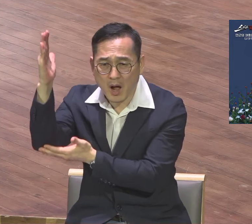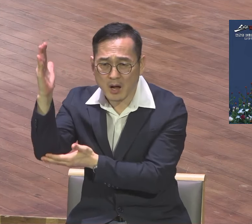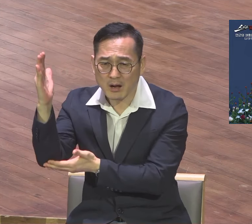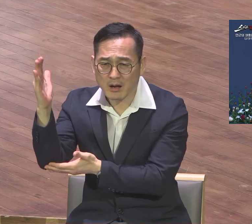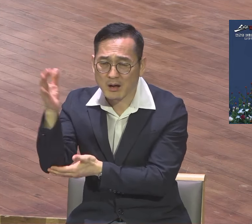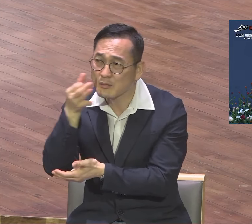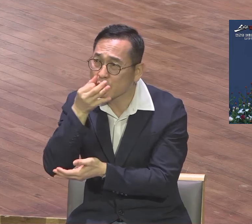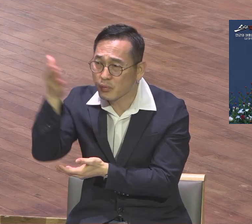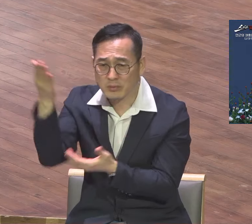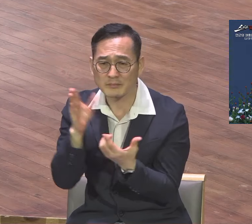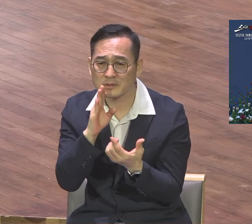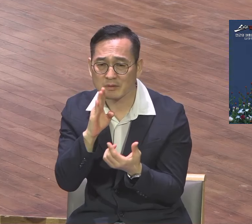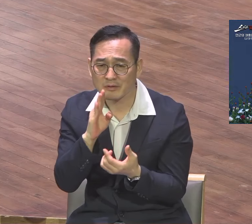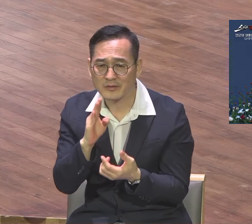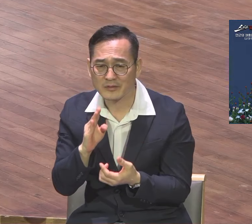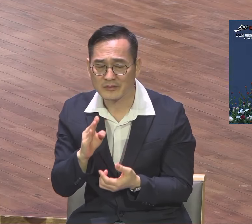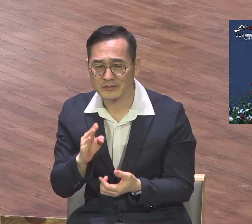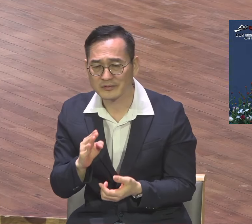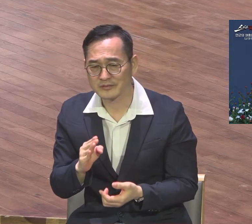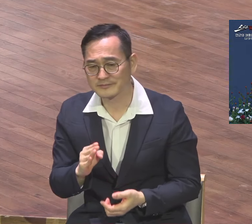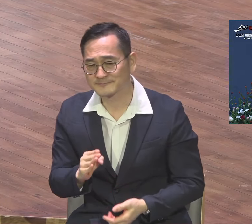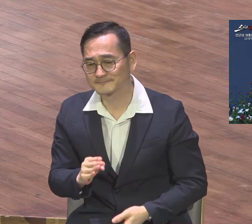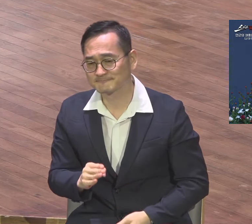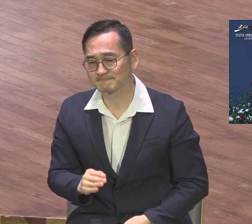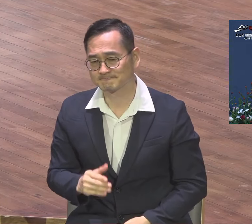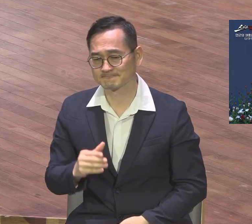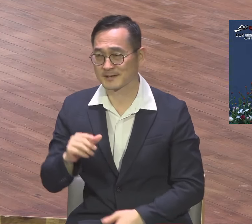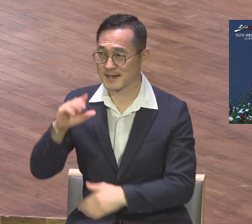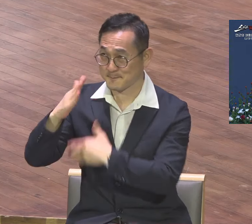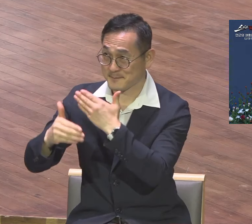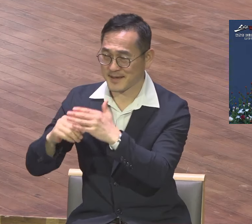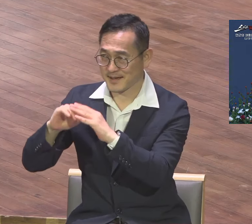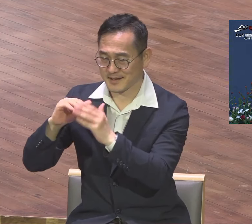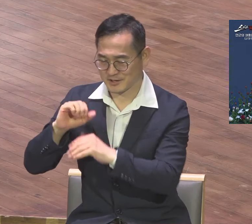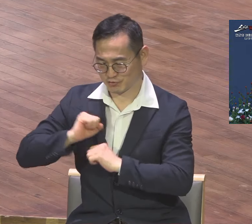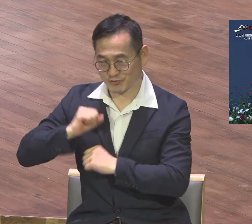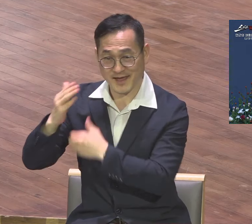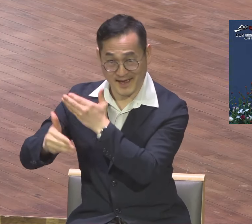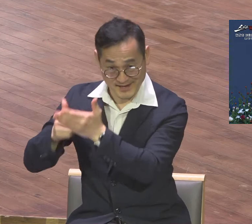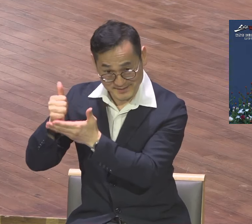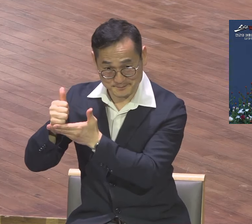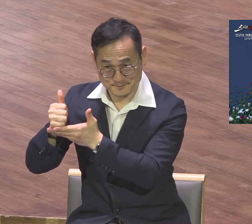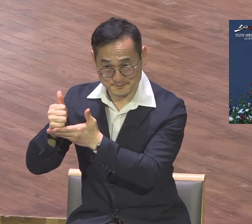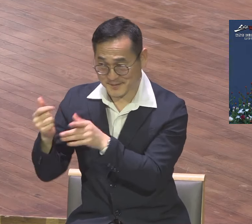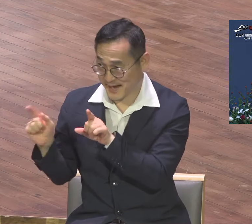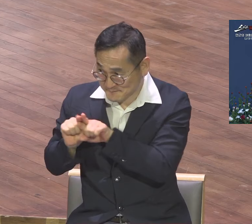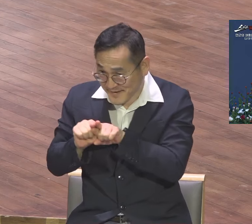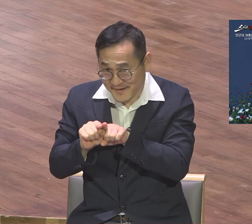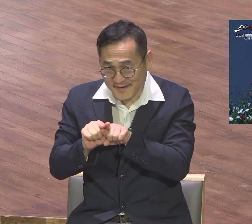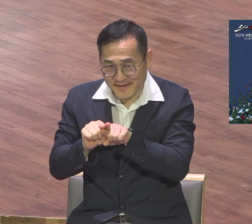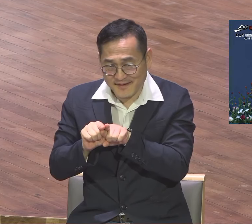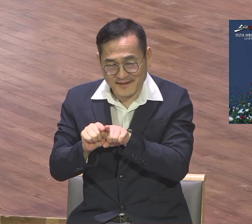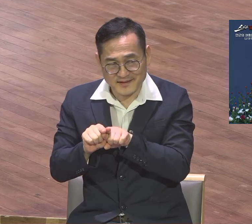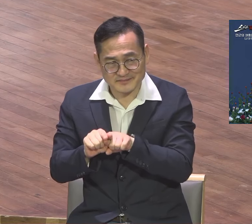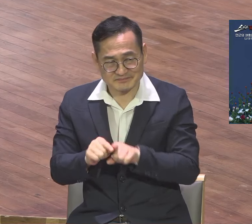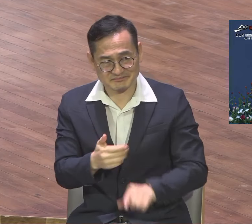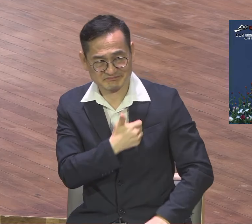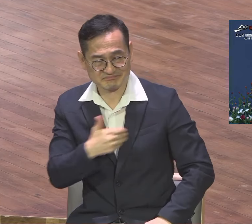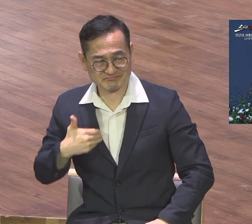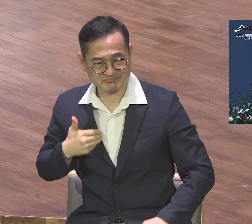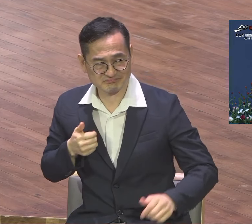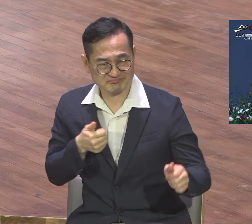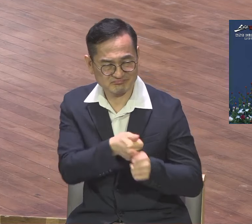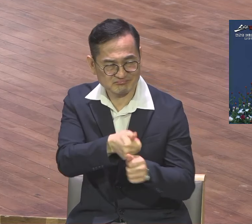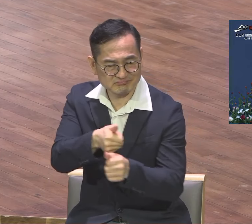이제 우리의 삶도 만군의 여호와가 함께 하시는 삶, 이게 중요합니다. 만군의 여호와 하나님 나와 함께